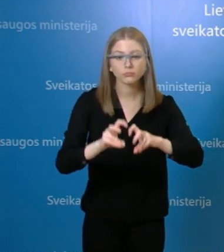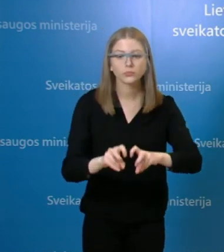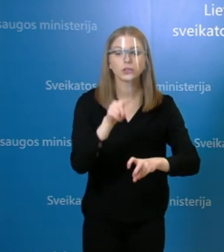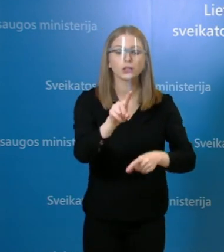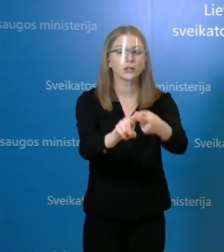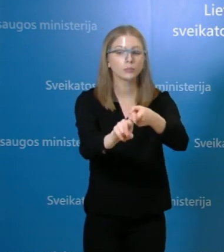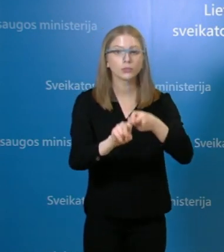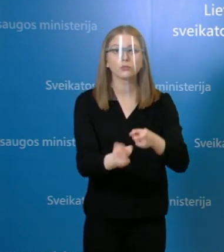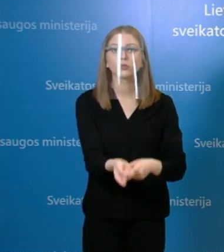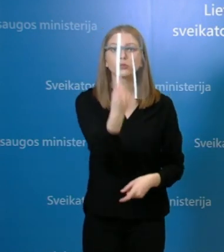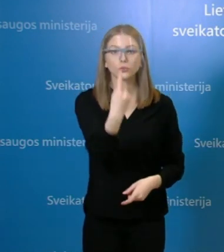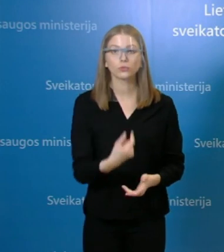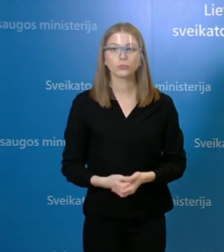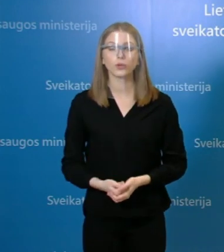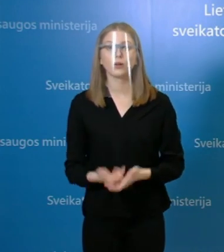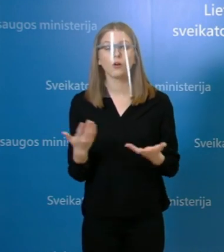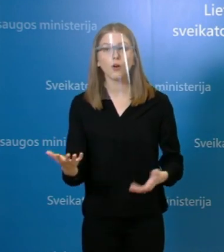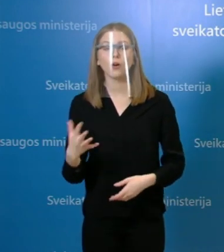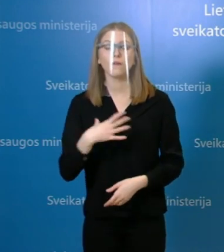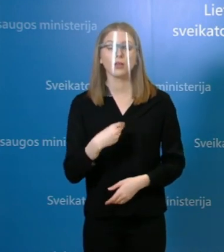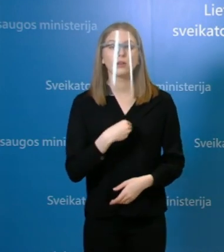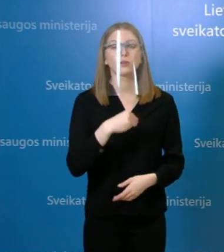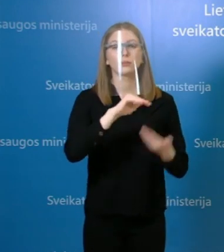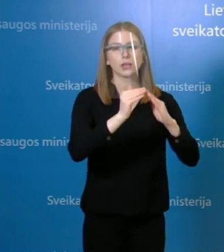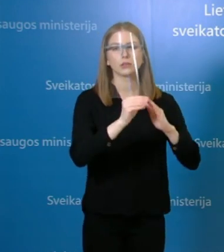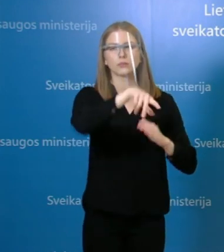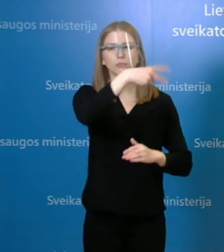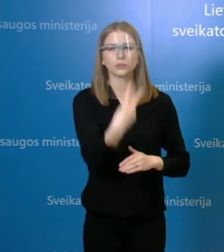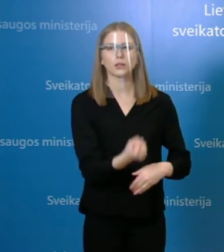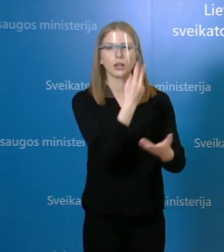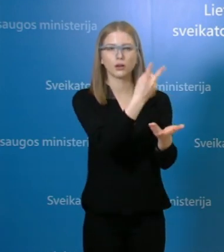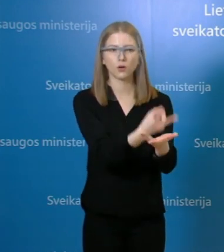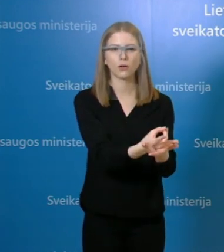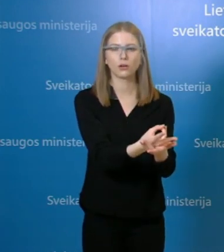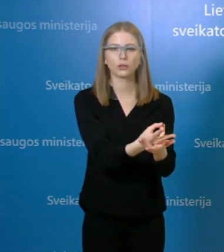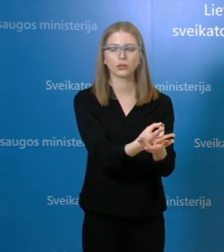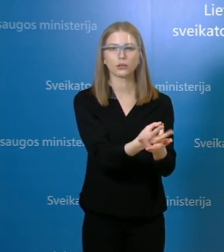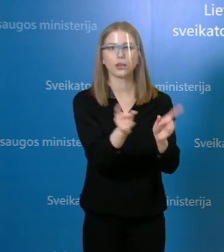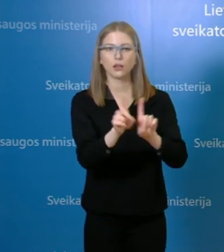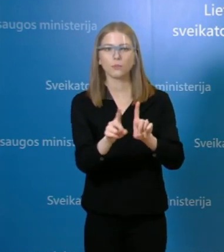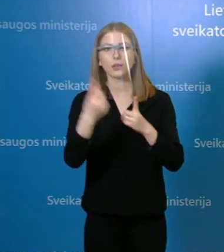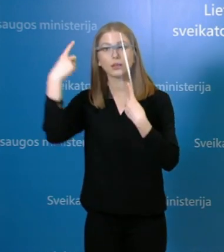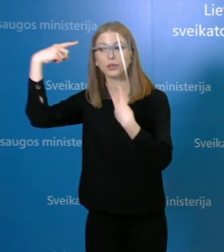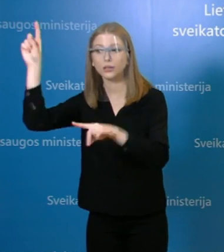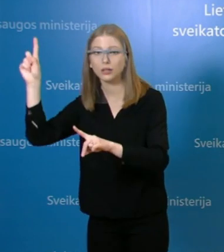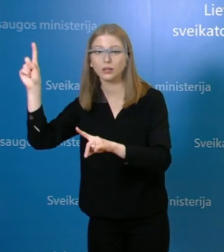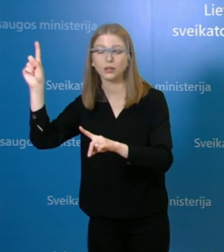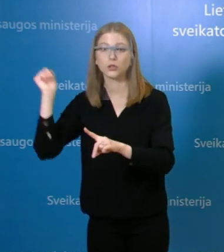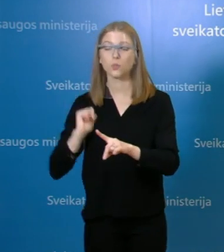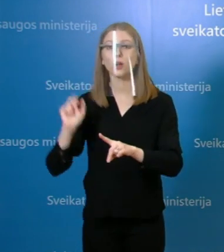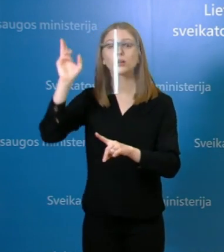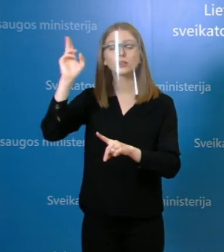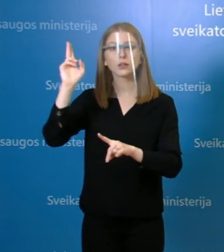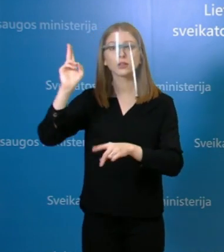Na ir su židiniu Vilniaus miesto klinikinėje ligoninėje yra susiję ir kiti Vilniaus mieste, yra jo nepatvirtinti atvejai, tai yra net